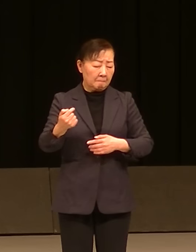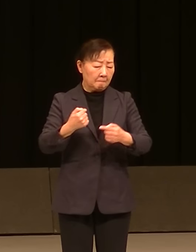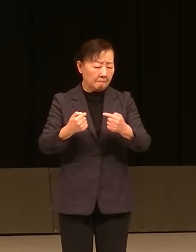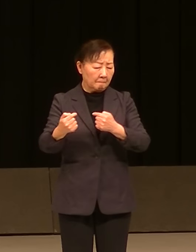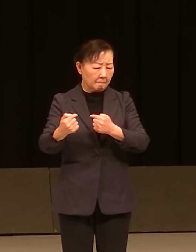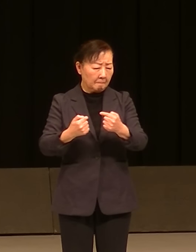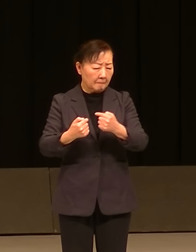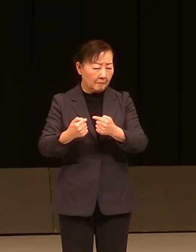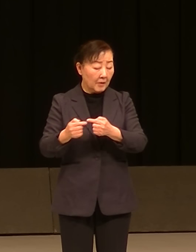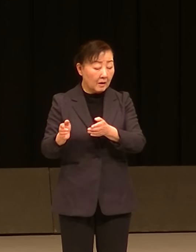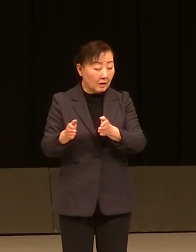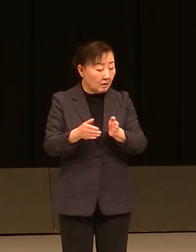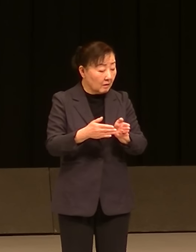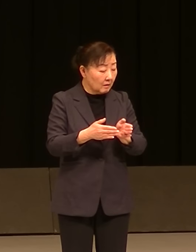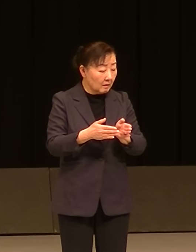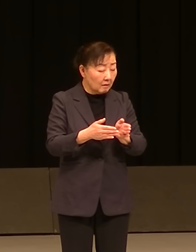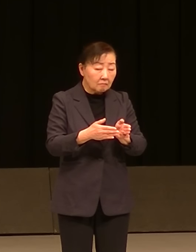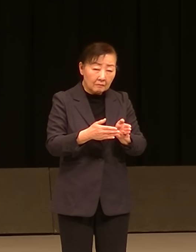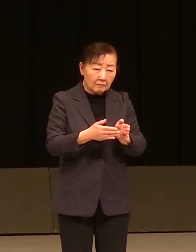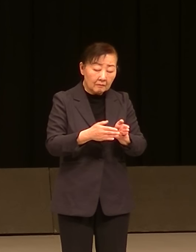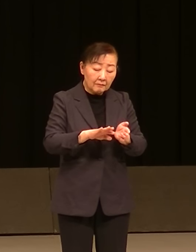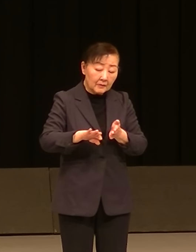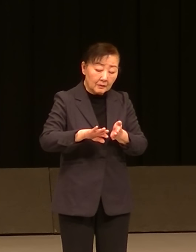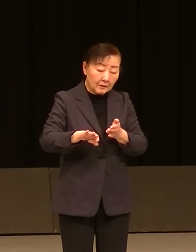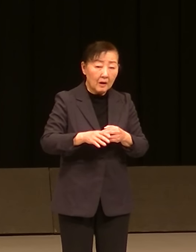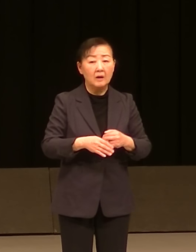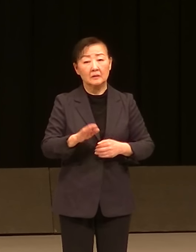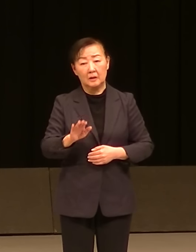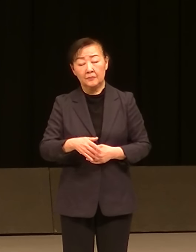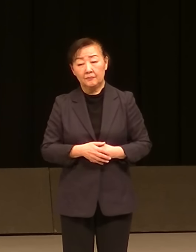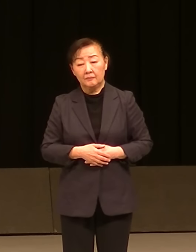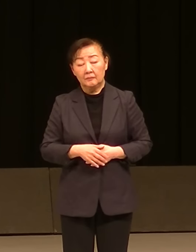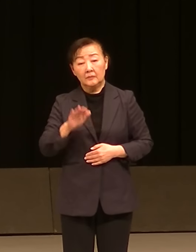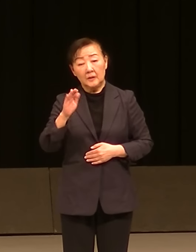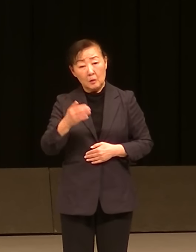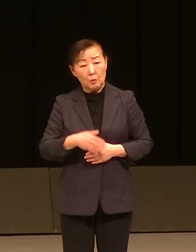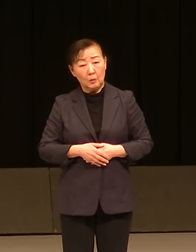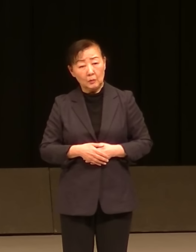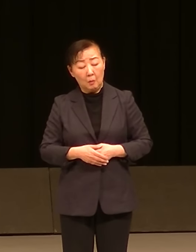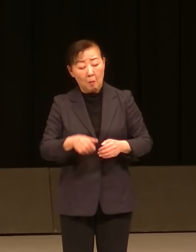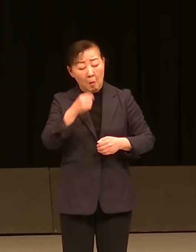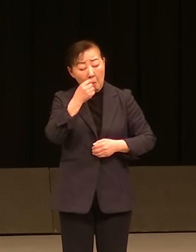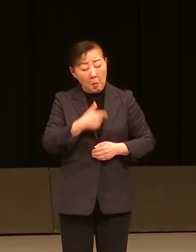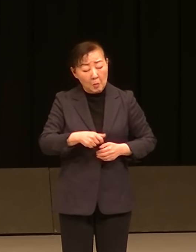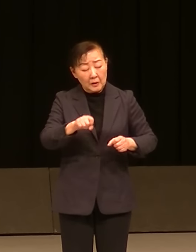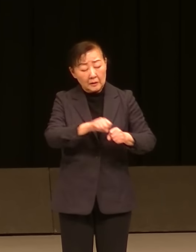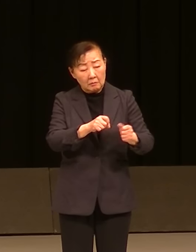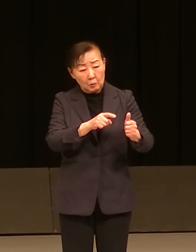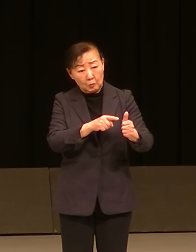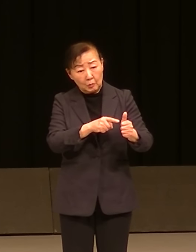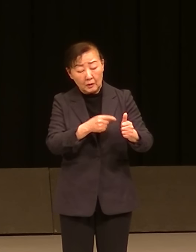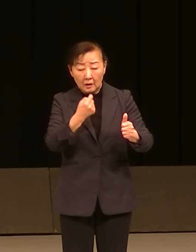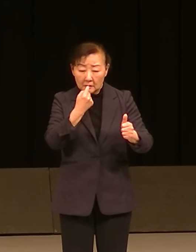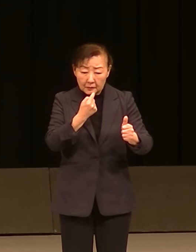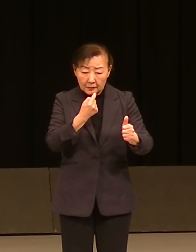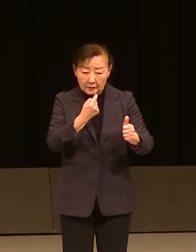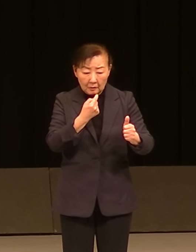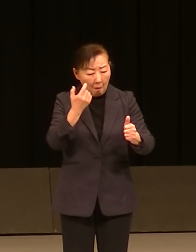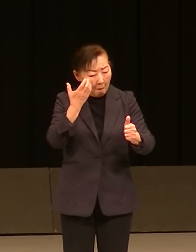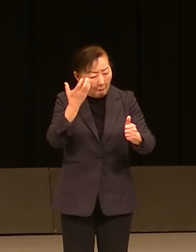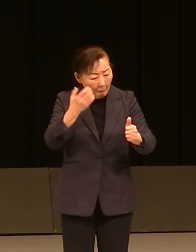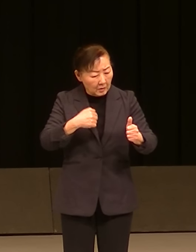しょうね、回避するっていうようなところがありました。でもこの船侍男のように、その自分の思想心